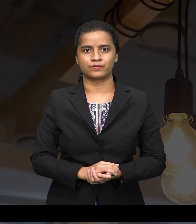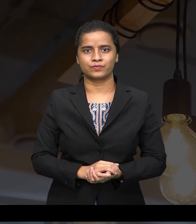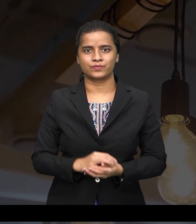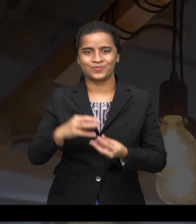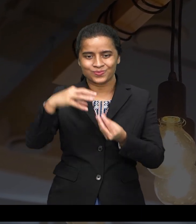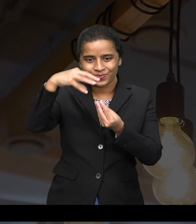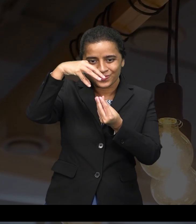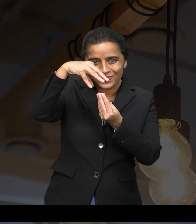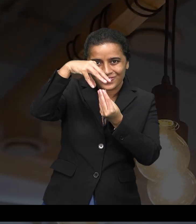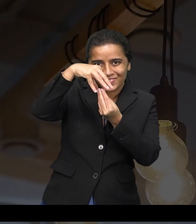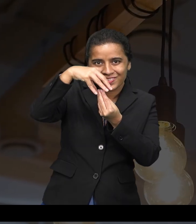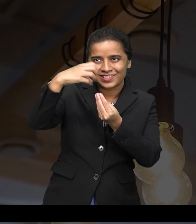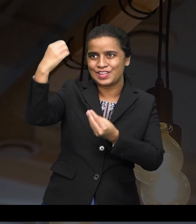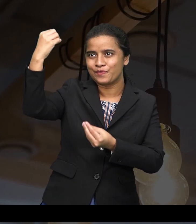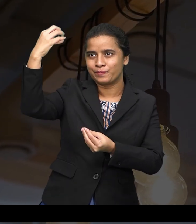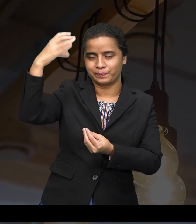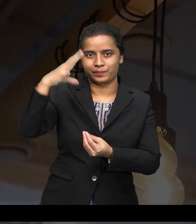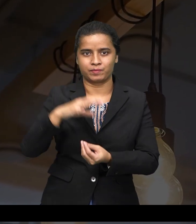दिवा,